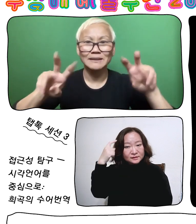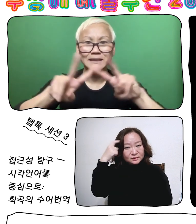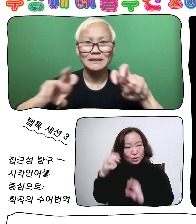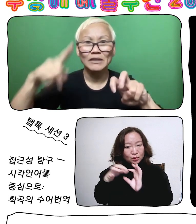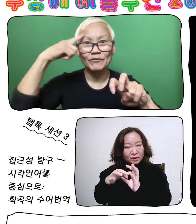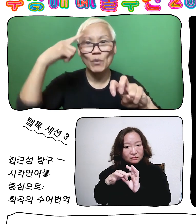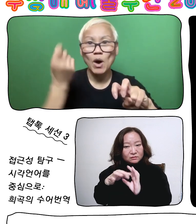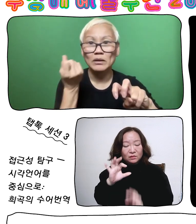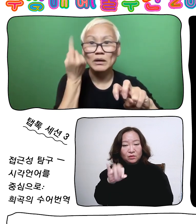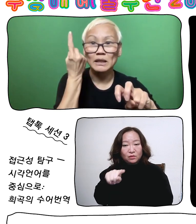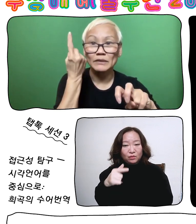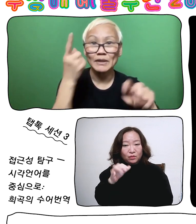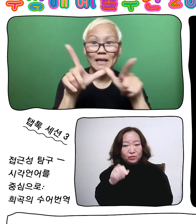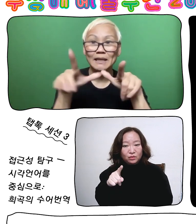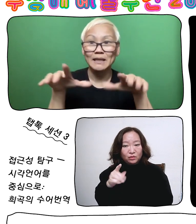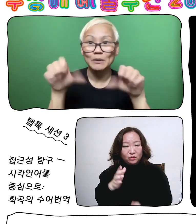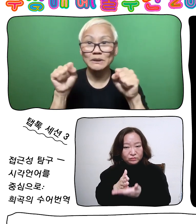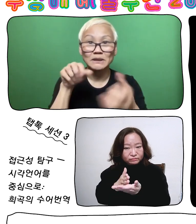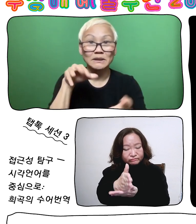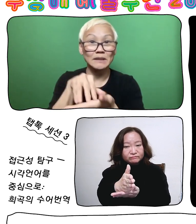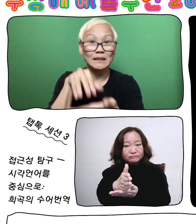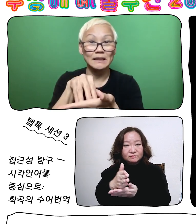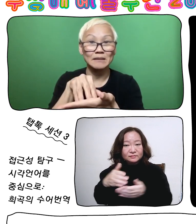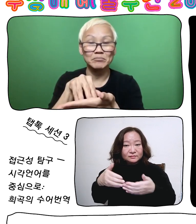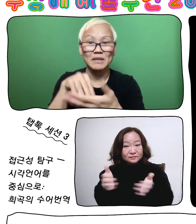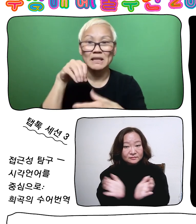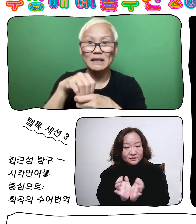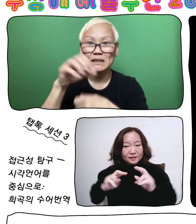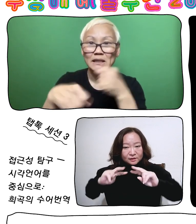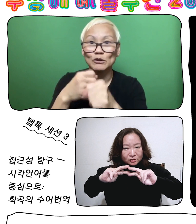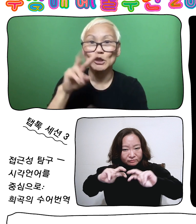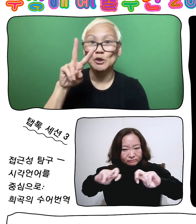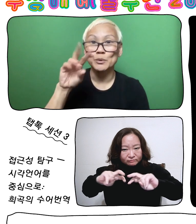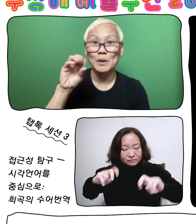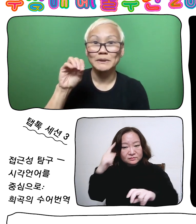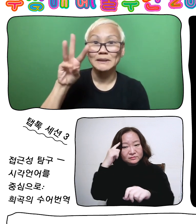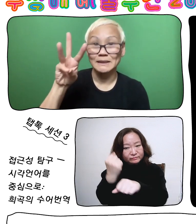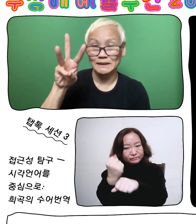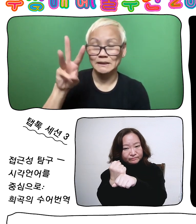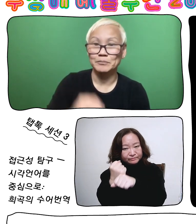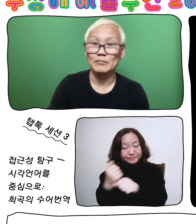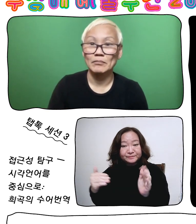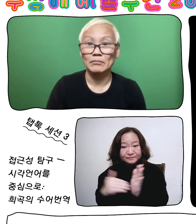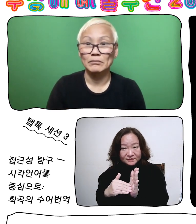인지적 언어 연구를 위해 제가 2006년 진행했던 연구인데요.